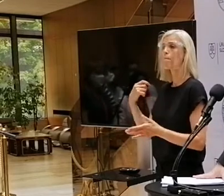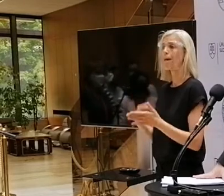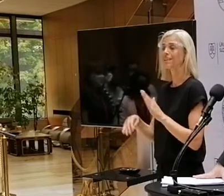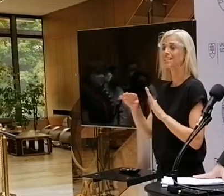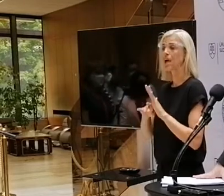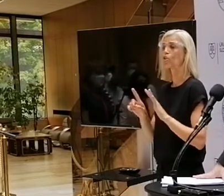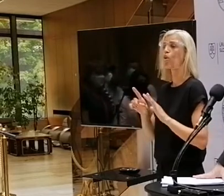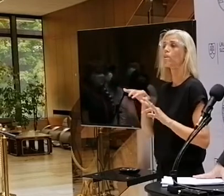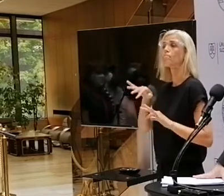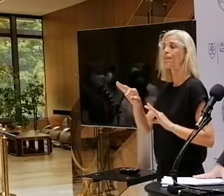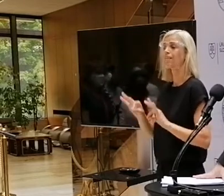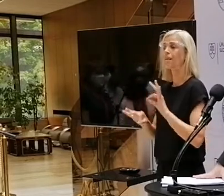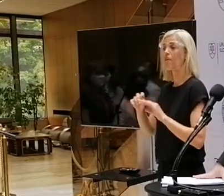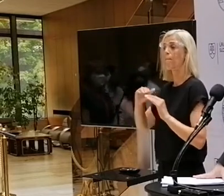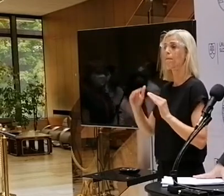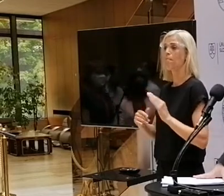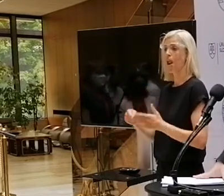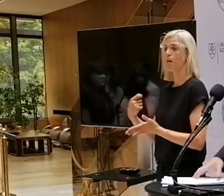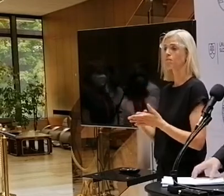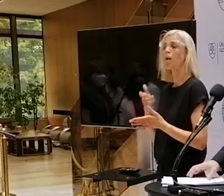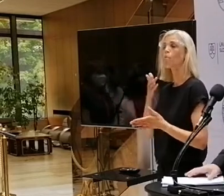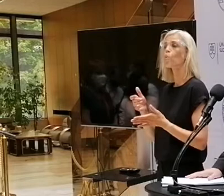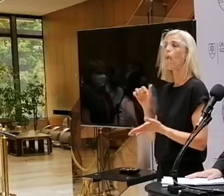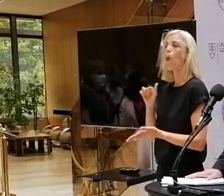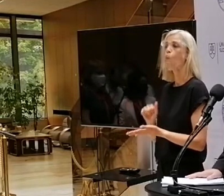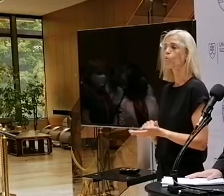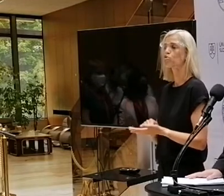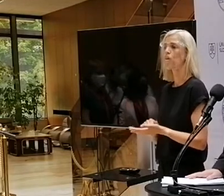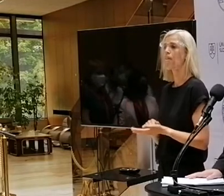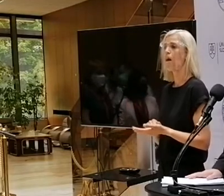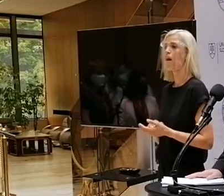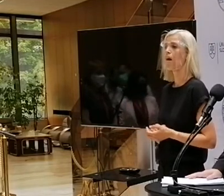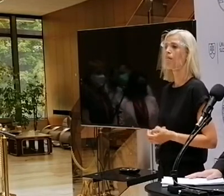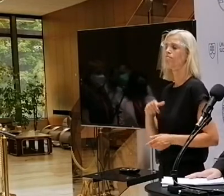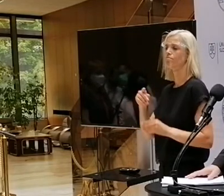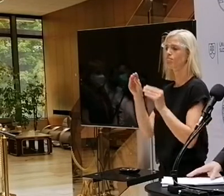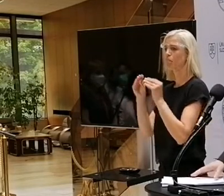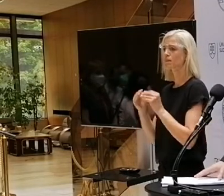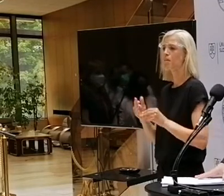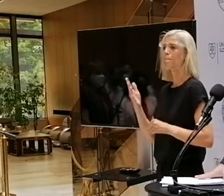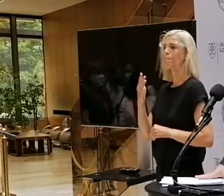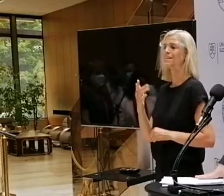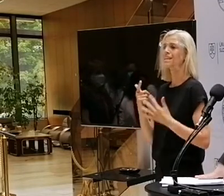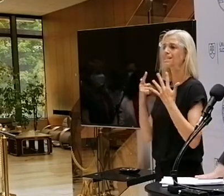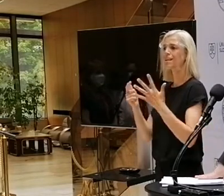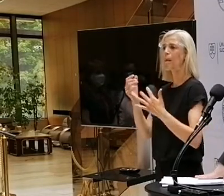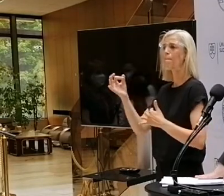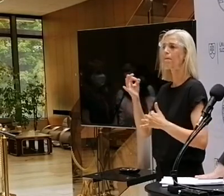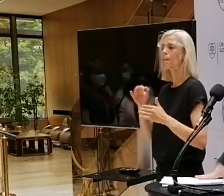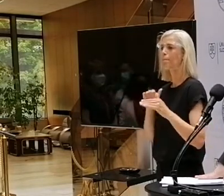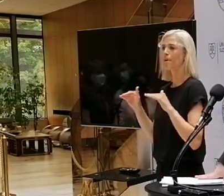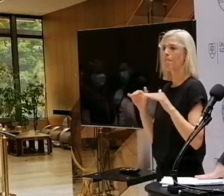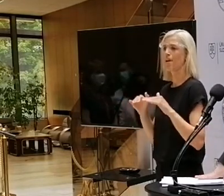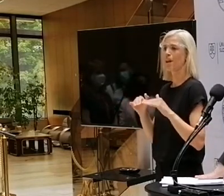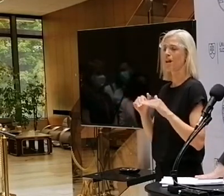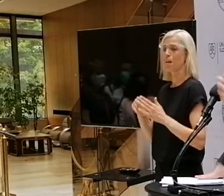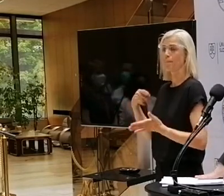ktorý je nastavený tak, že minimálna mzda bude určená na princípe 57% priemernej